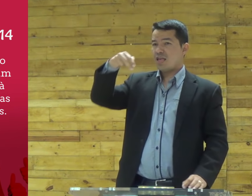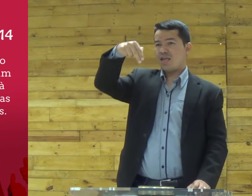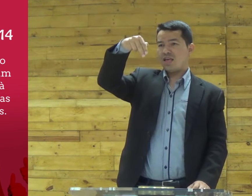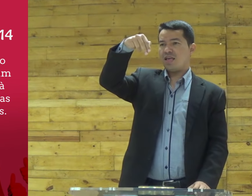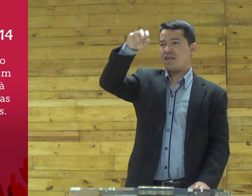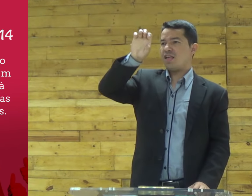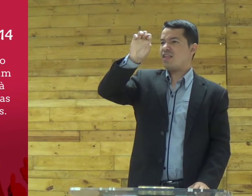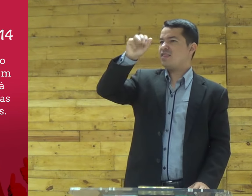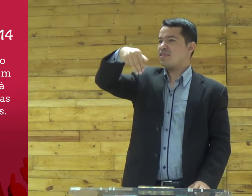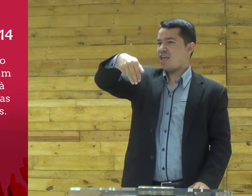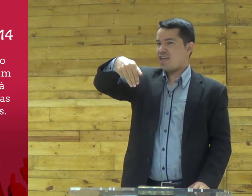surdo,